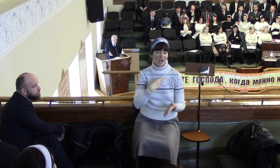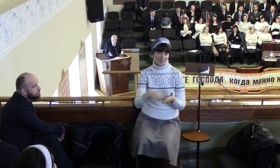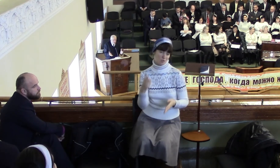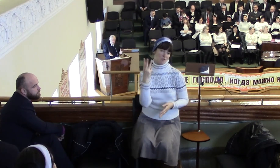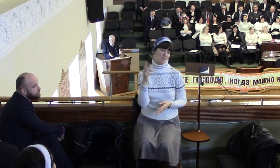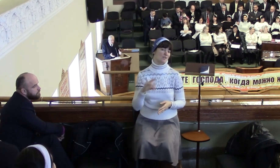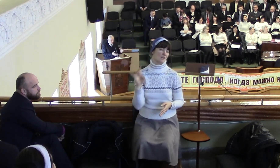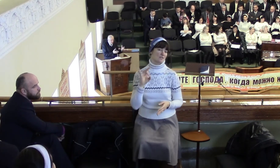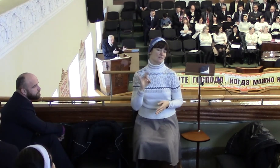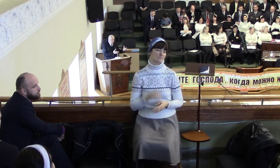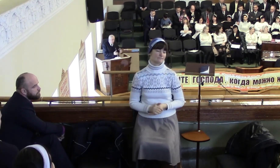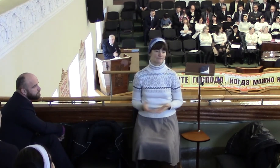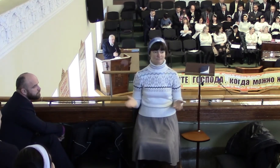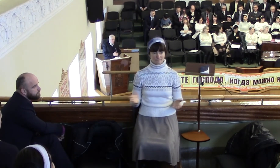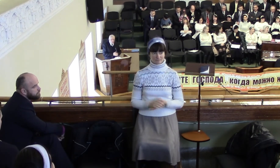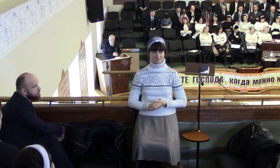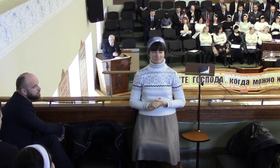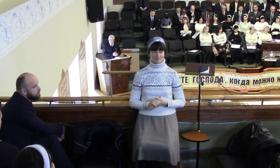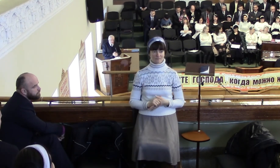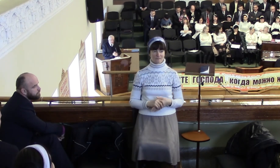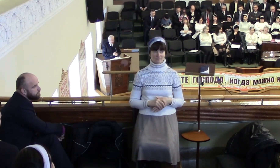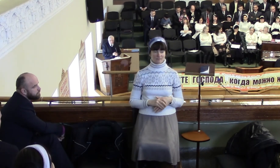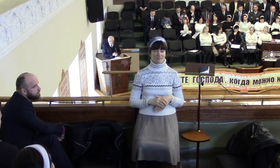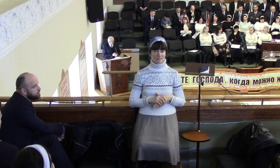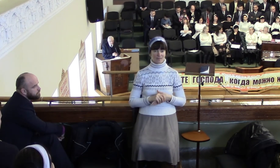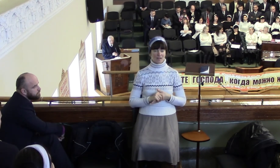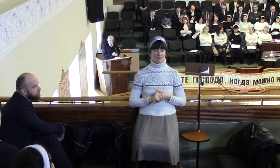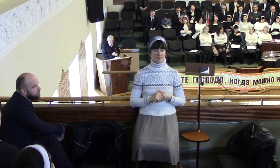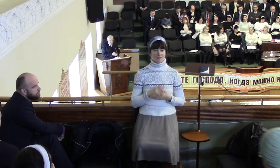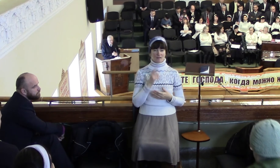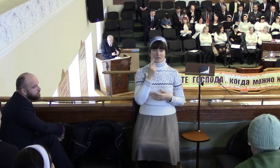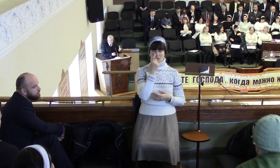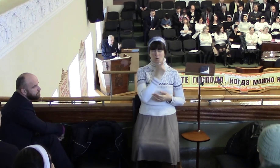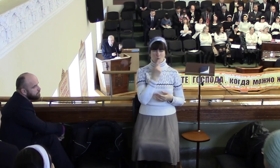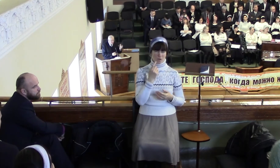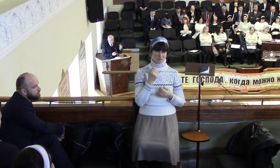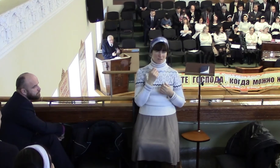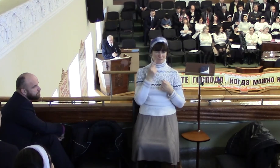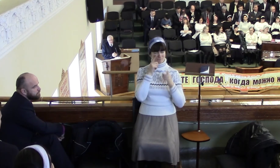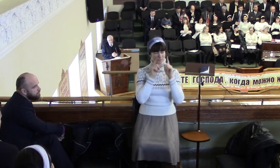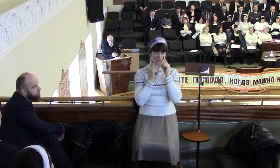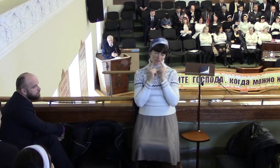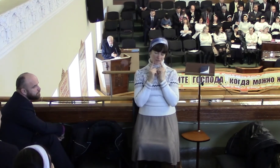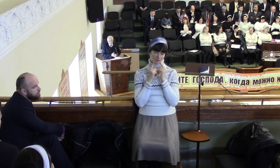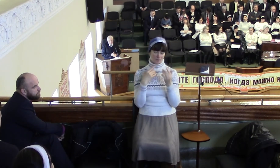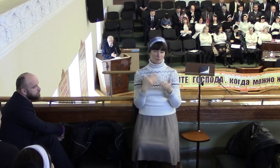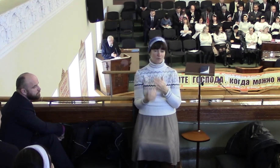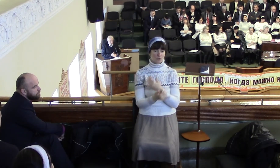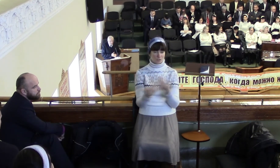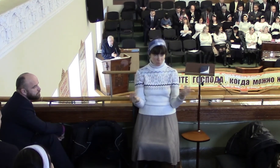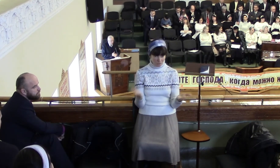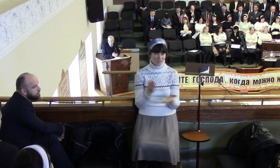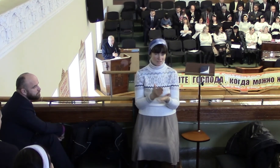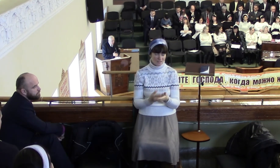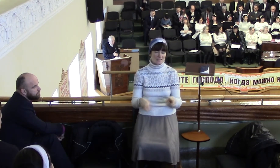умру, но не умер, отрекся. И горько плакал. разве у вас не бывает в жизни